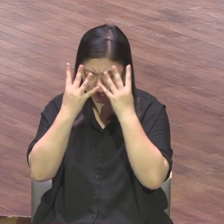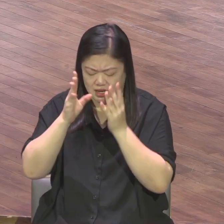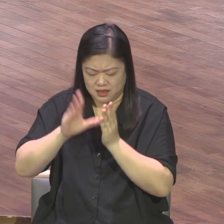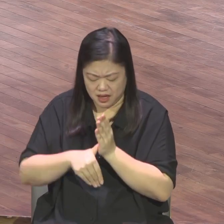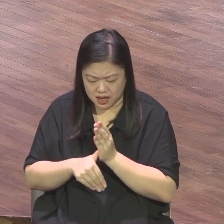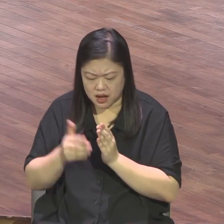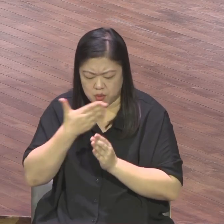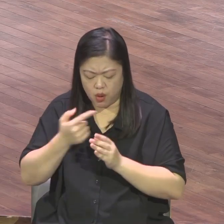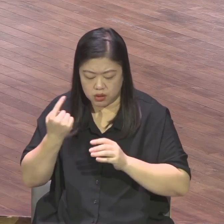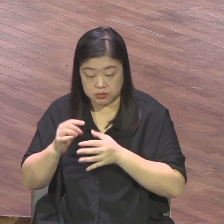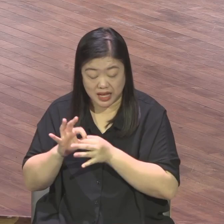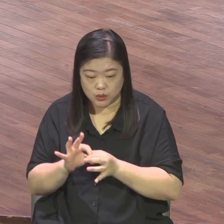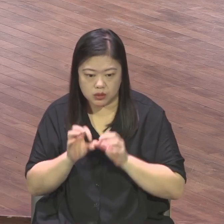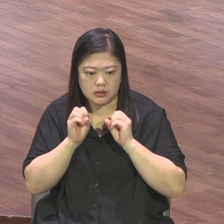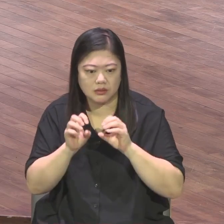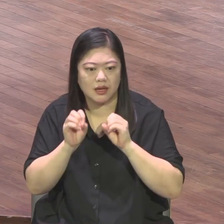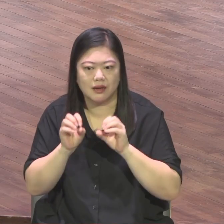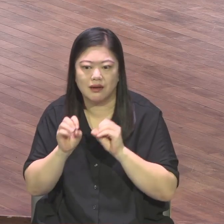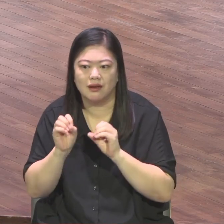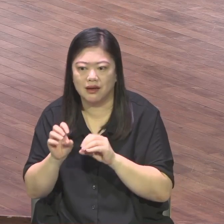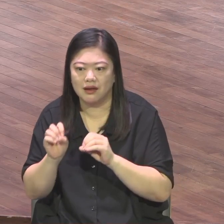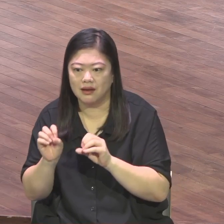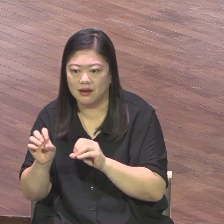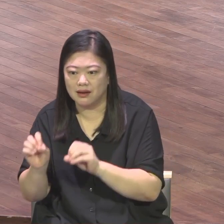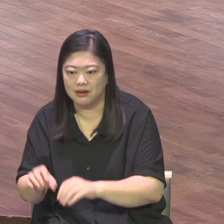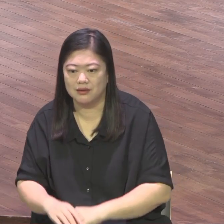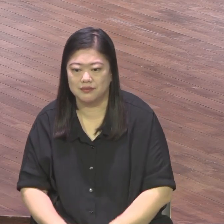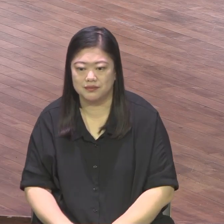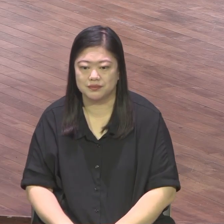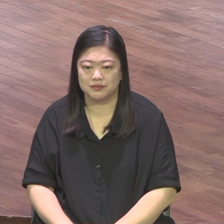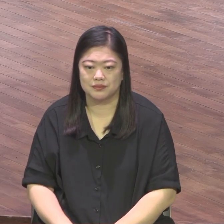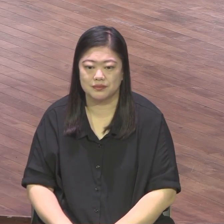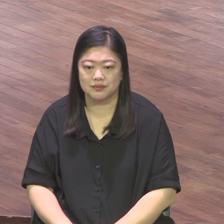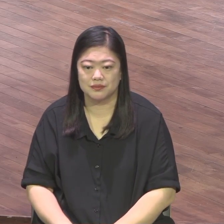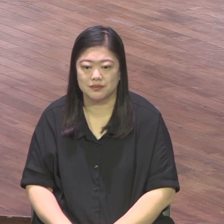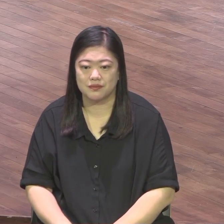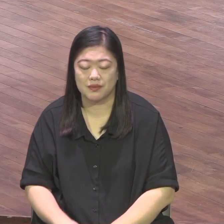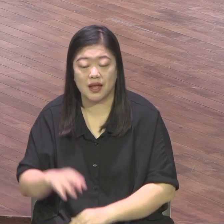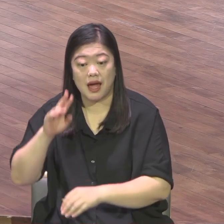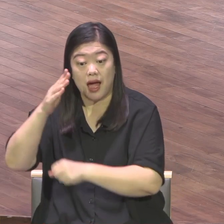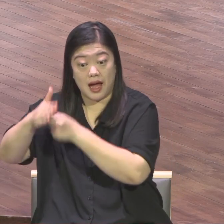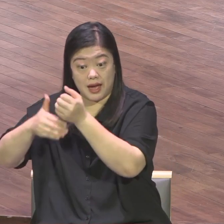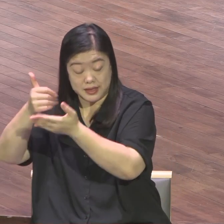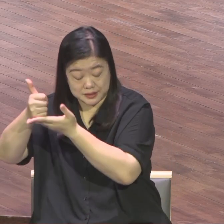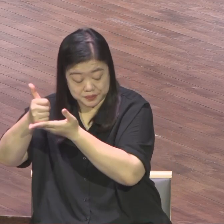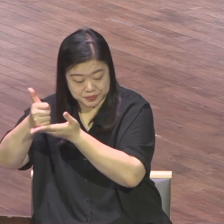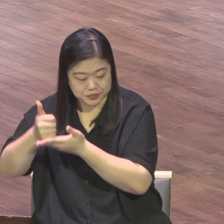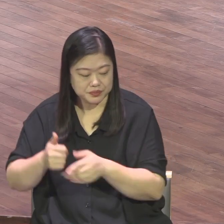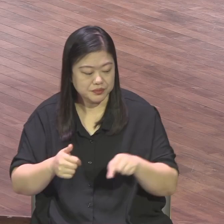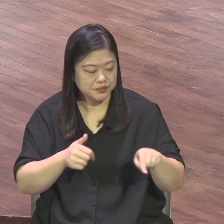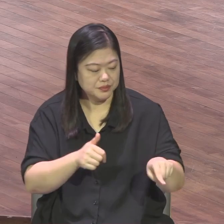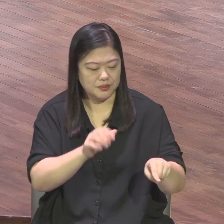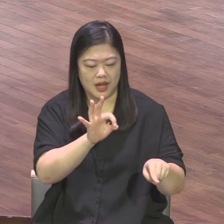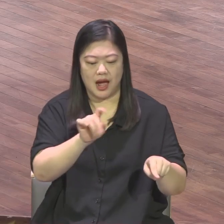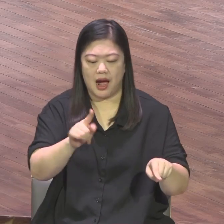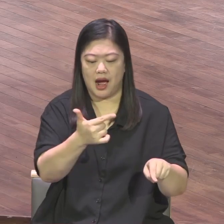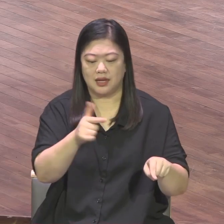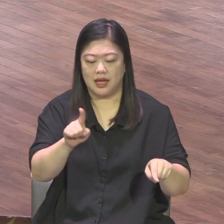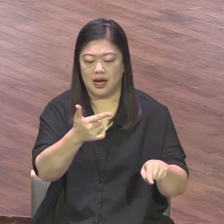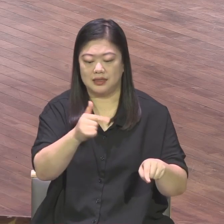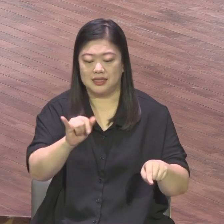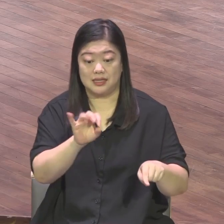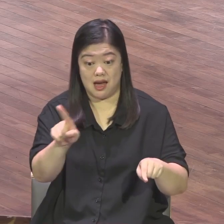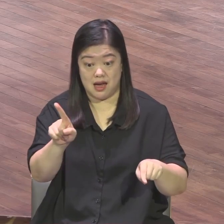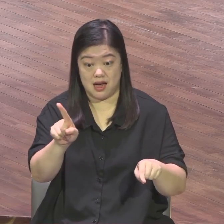것이다. 주께서 이르시되 가라. 이 사람은 내 이름을 이방인과 임금들과 이스라엘 자손들에게 전하기 위하여 택한 나의